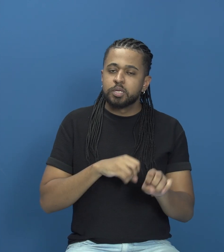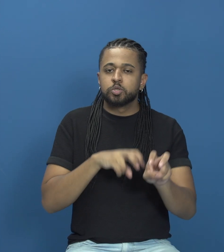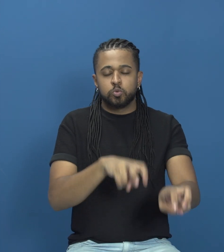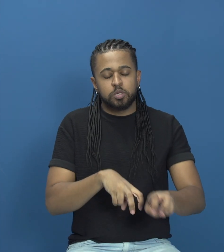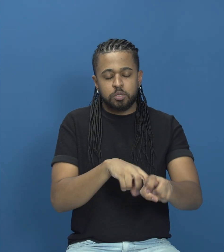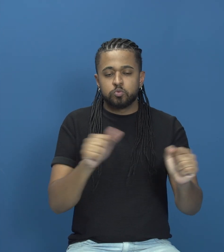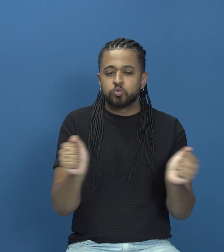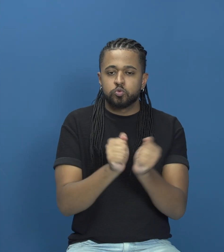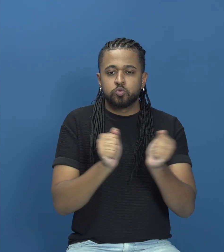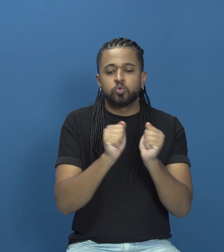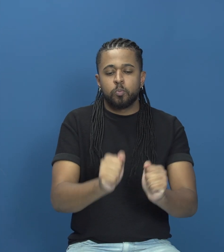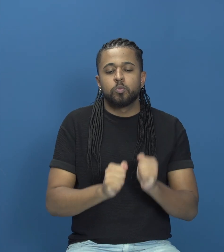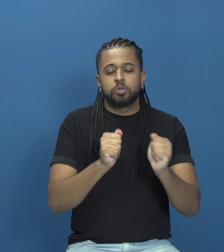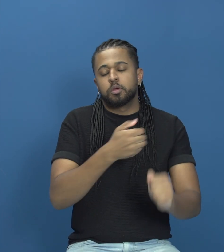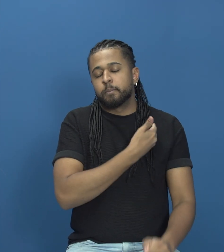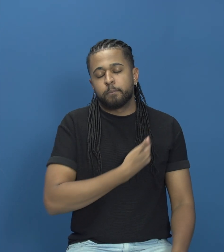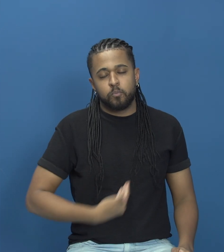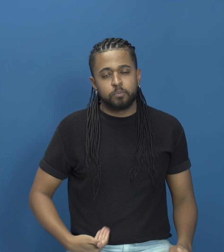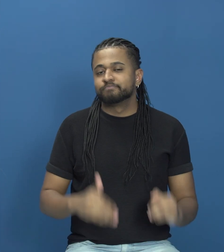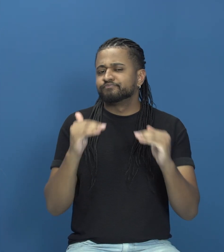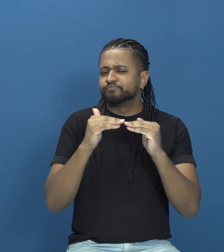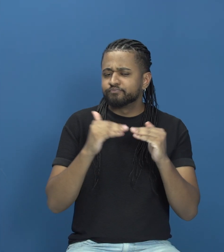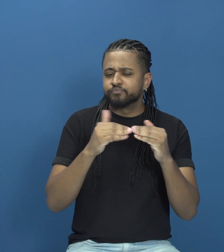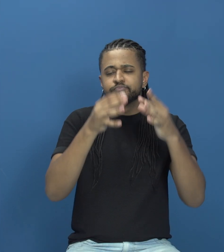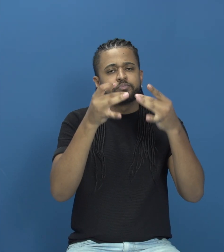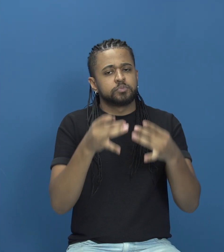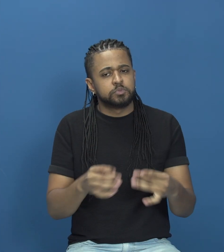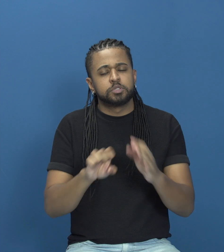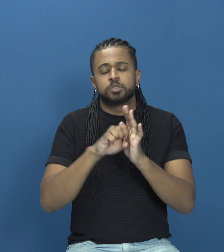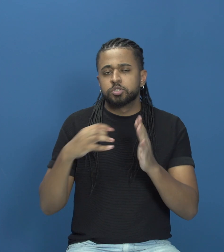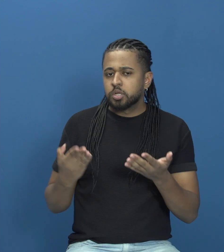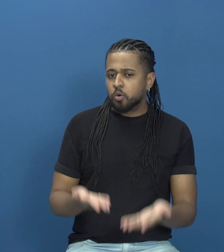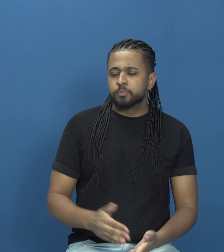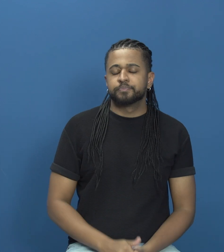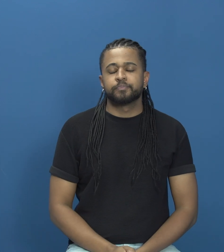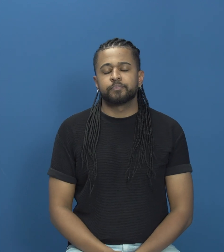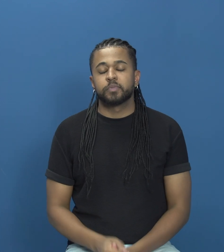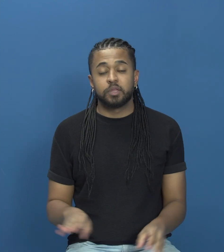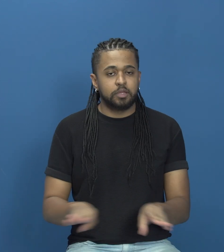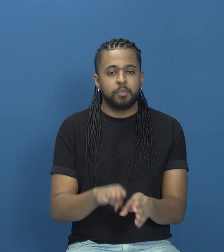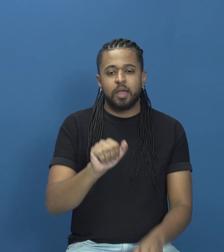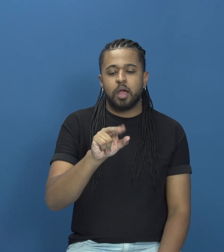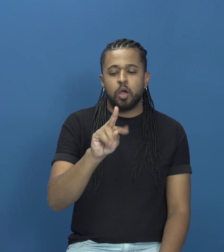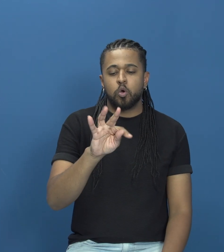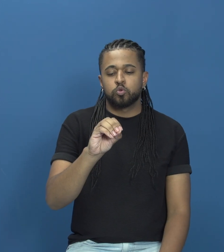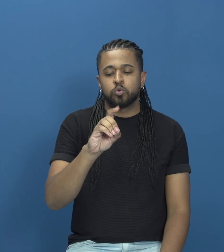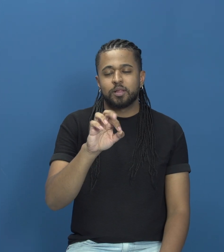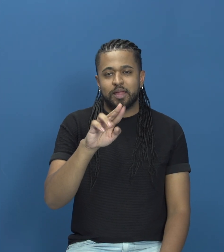campo conveniadas com o poder público, de acordo com o descrito no presente edital, e a